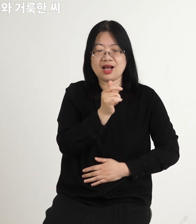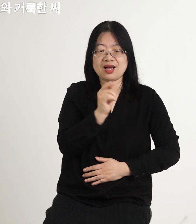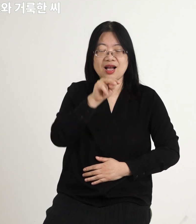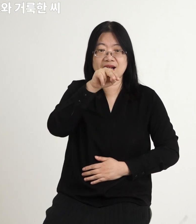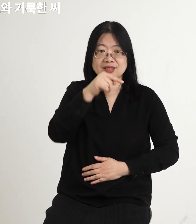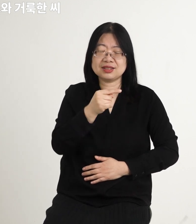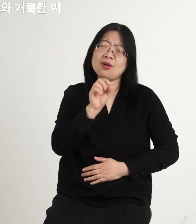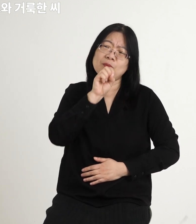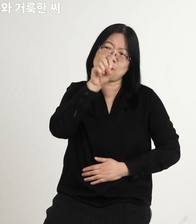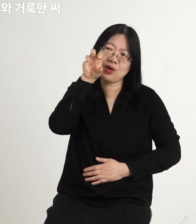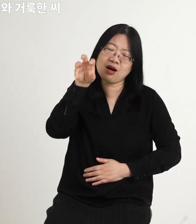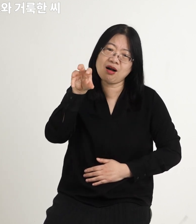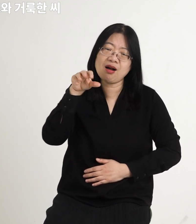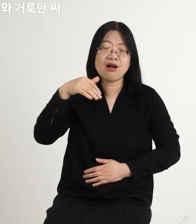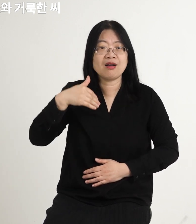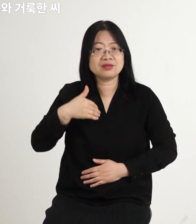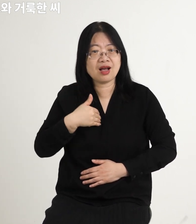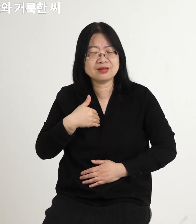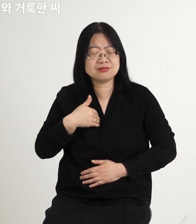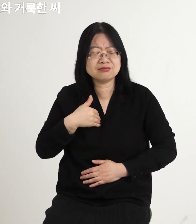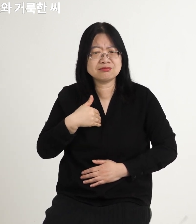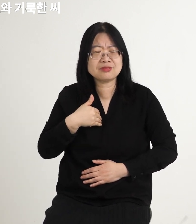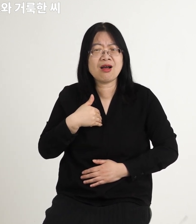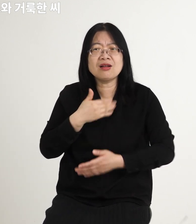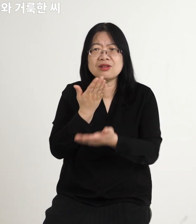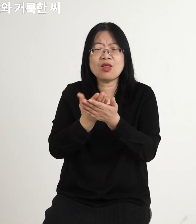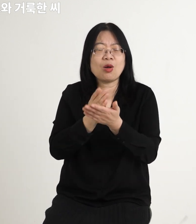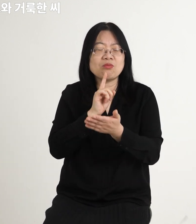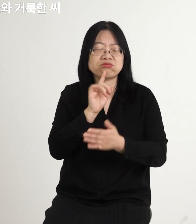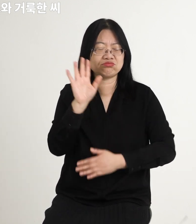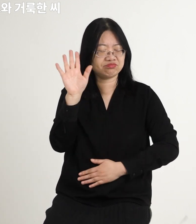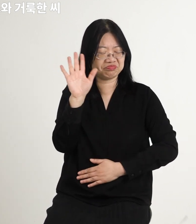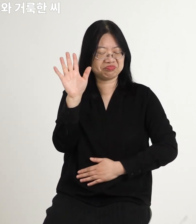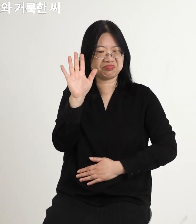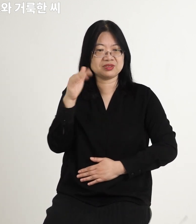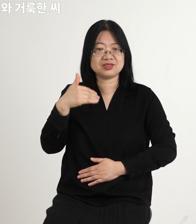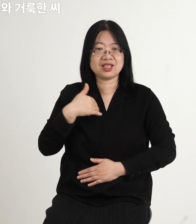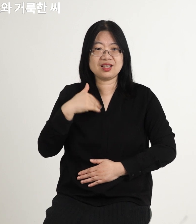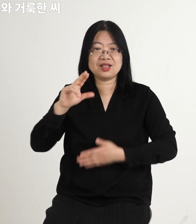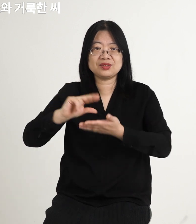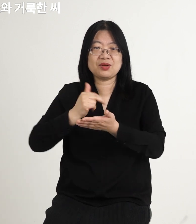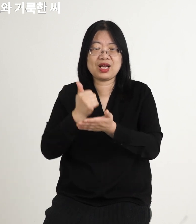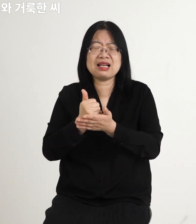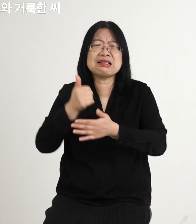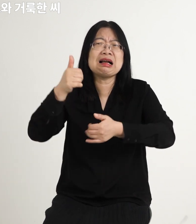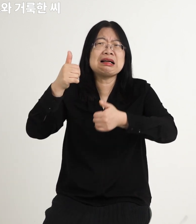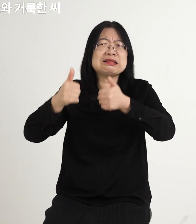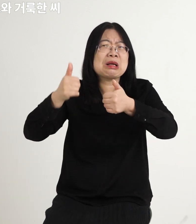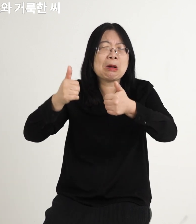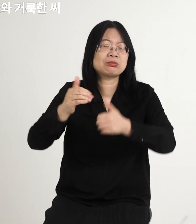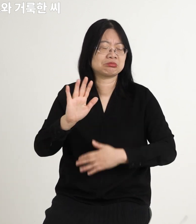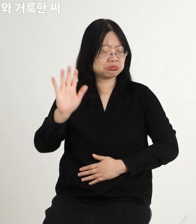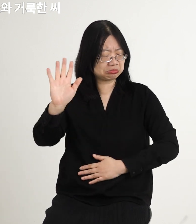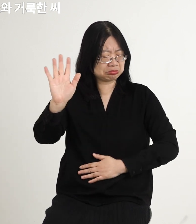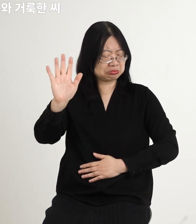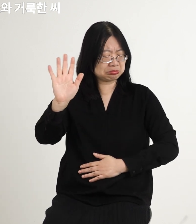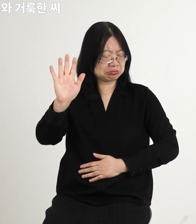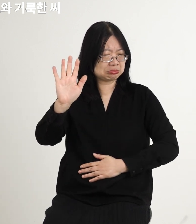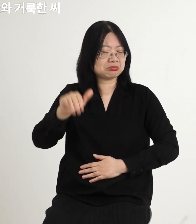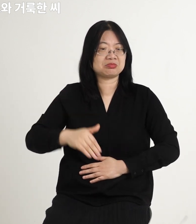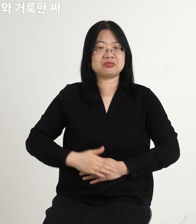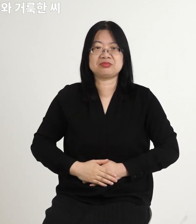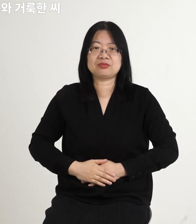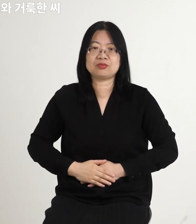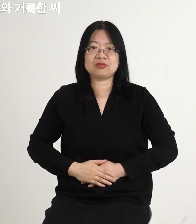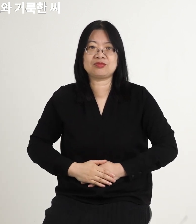아하스가 이르되 나는 구하지 않겠나이다. 나는 여호와를 시험하지 않겠나이다 한지라.